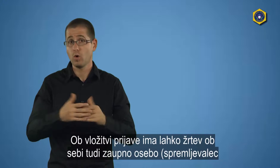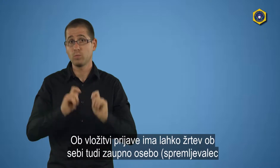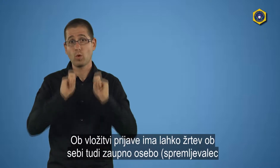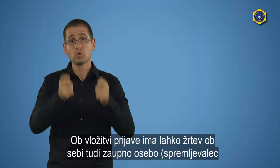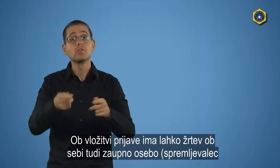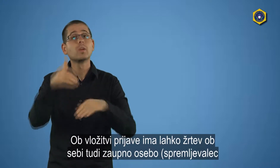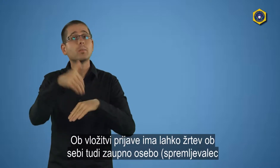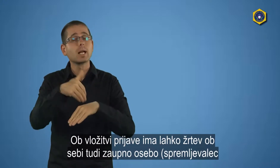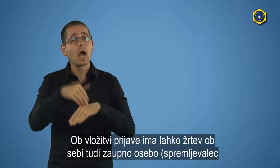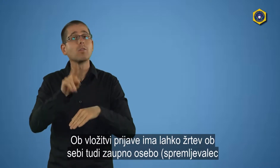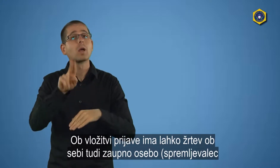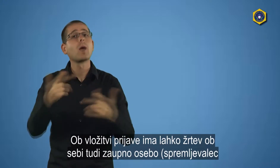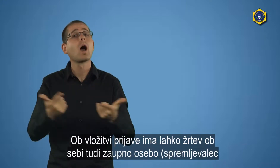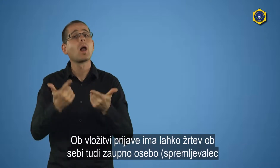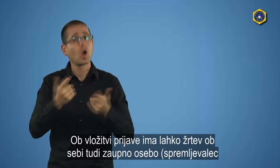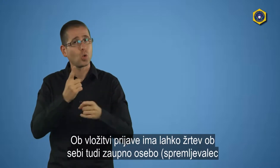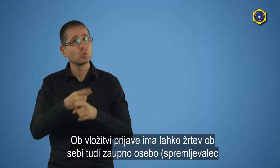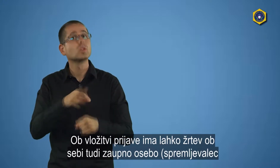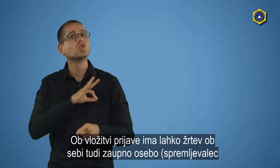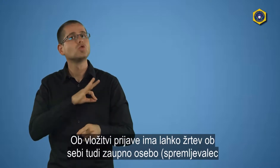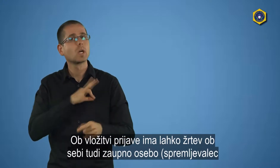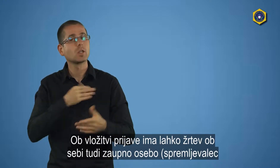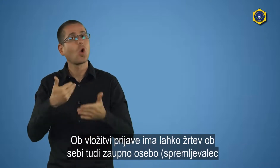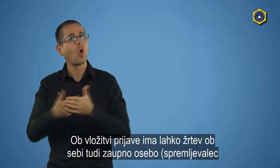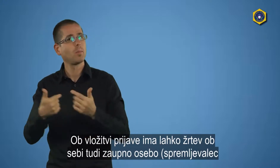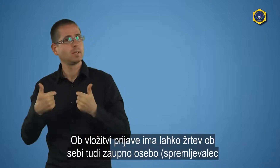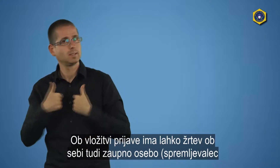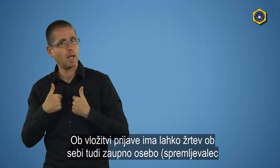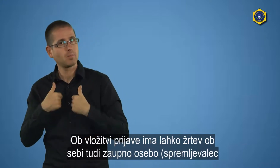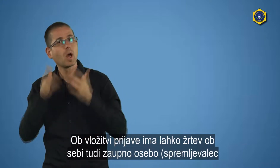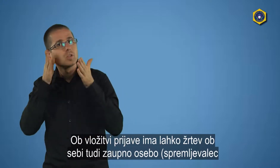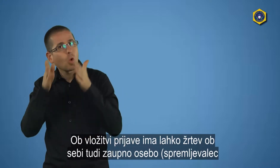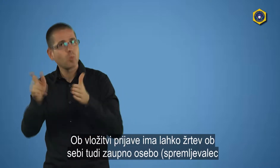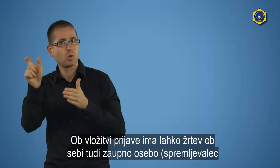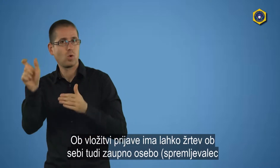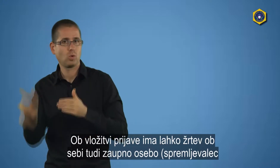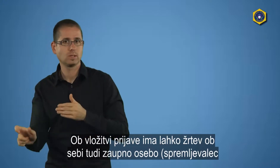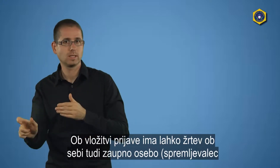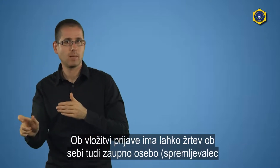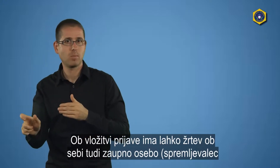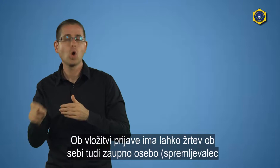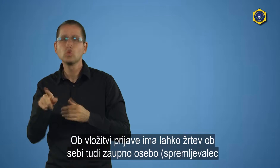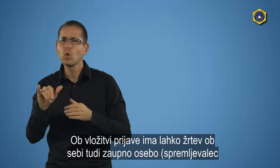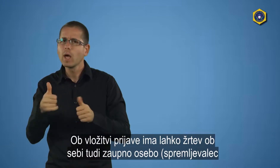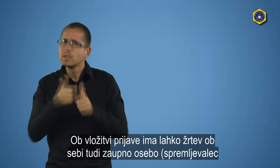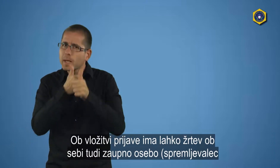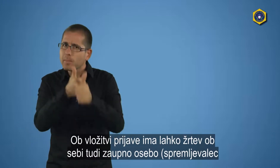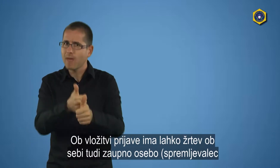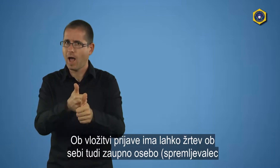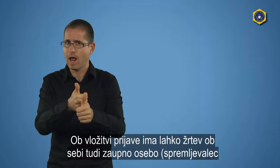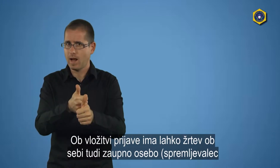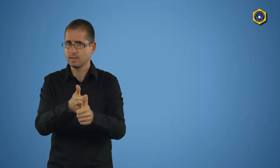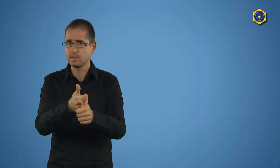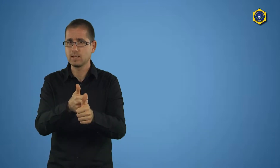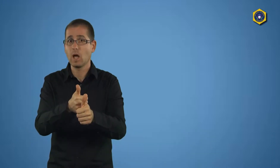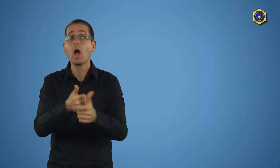Ob vložitvi prijave ima lahko žrtev ob sebi tudi zaupno osebo, spremljevalec žrtve, kot oporo